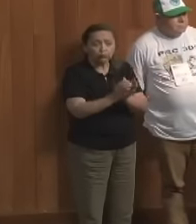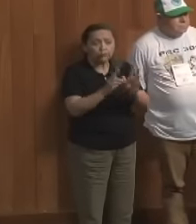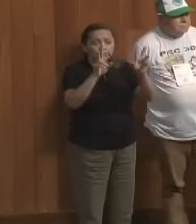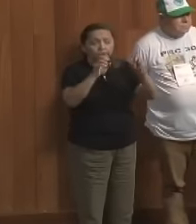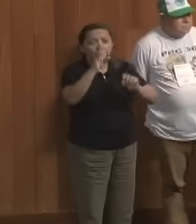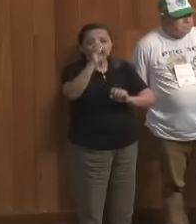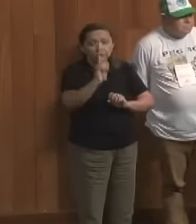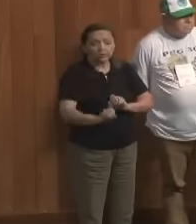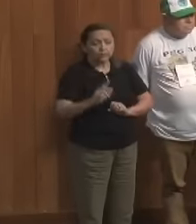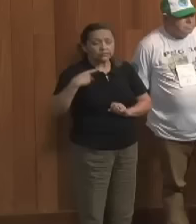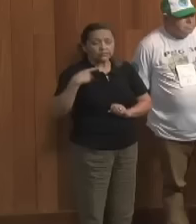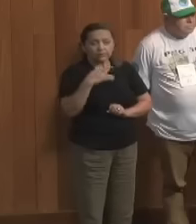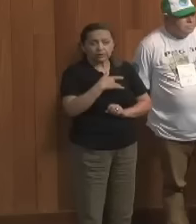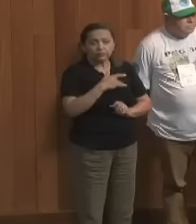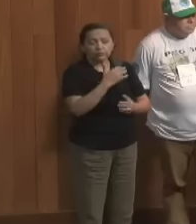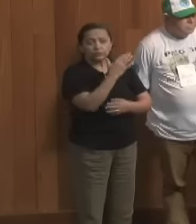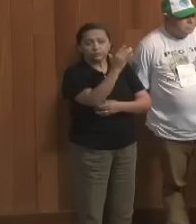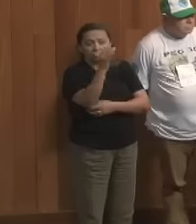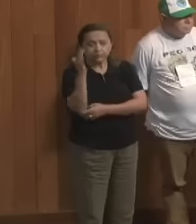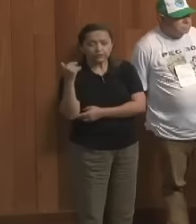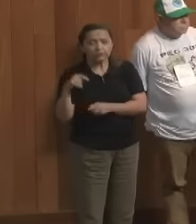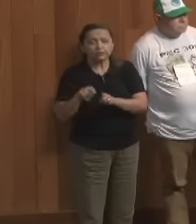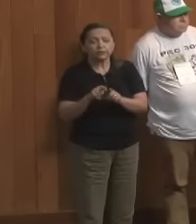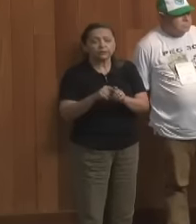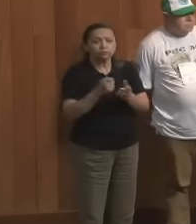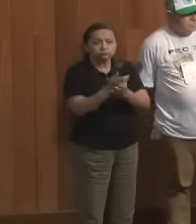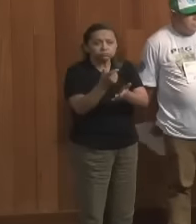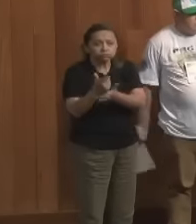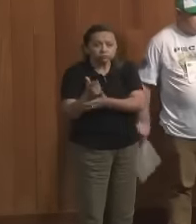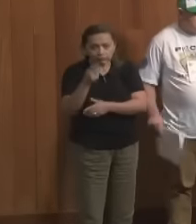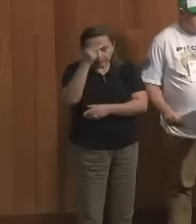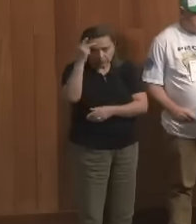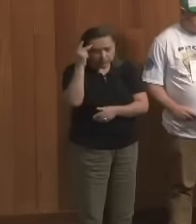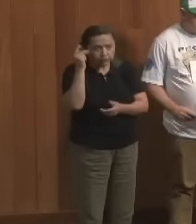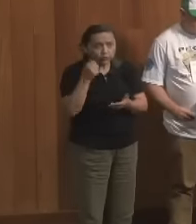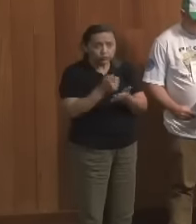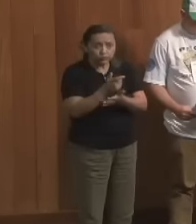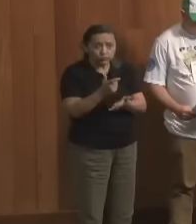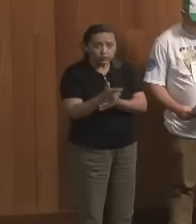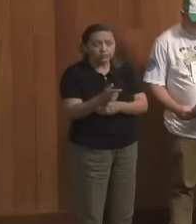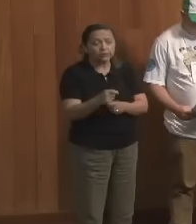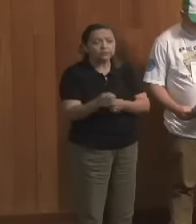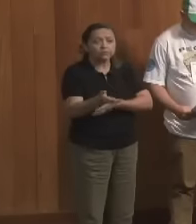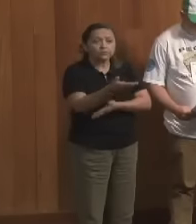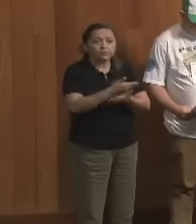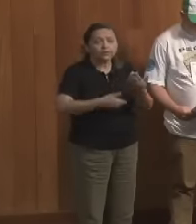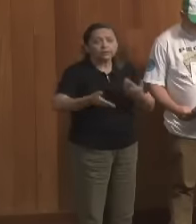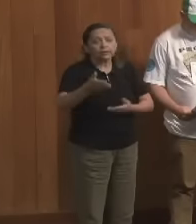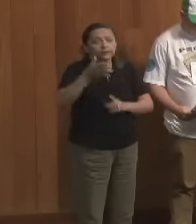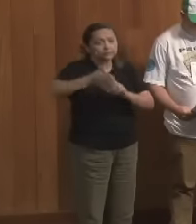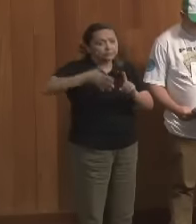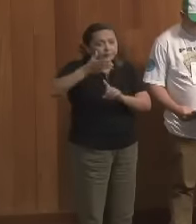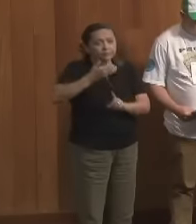Ambiente e Consumidor. Vou passar a palavra para o meu amigo Carlos, que vai falar um pouco mais